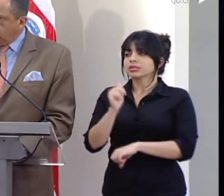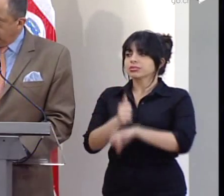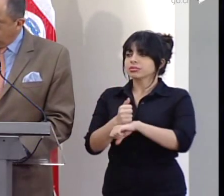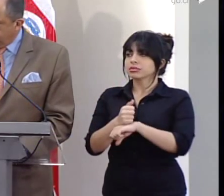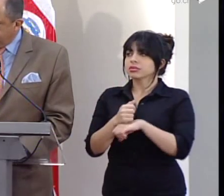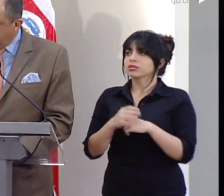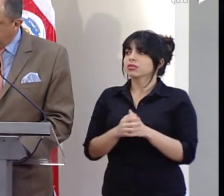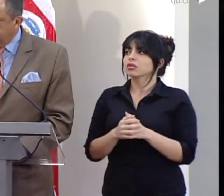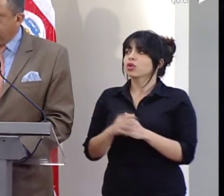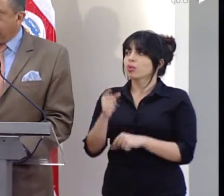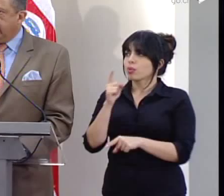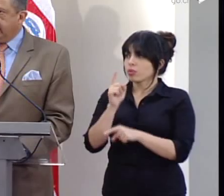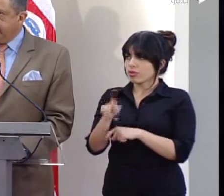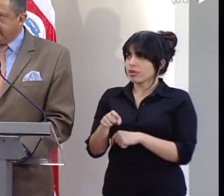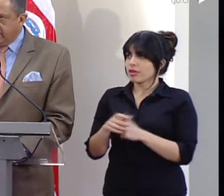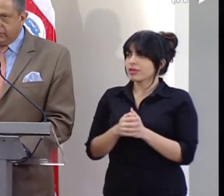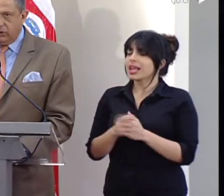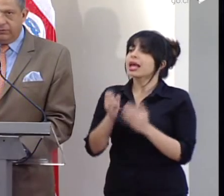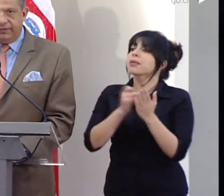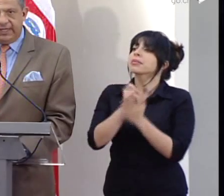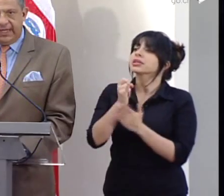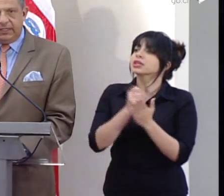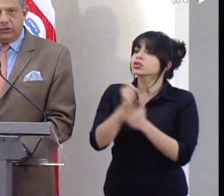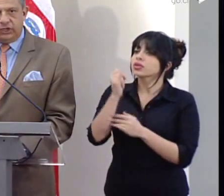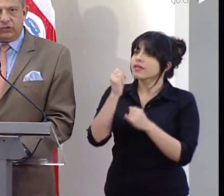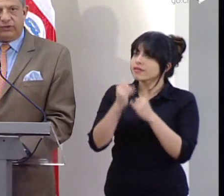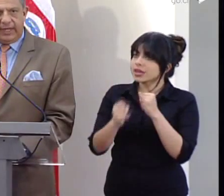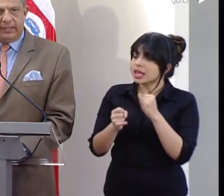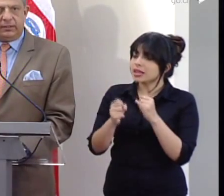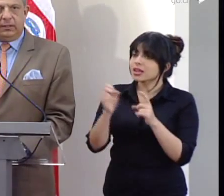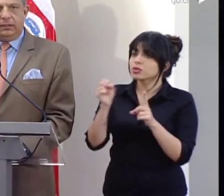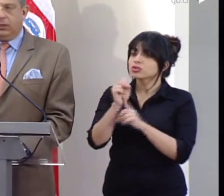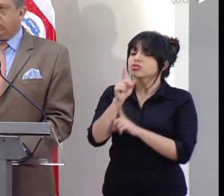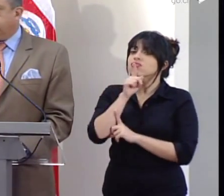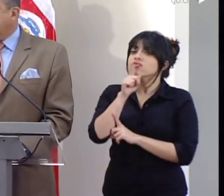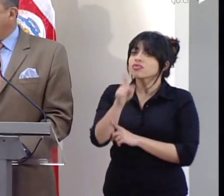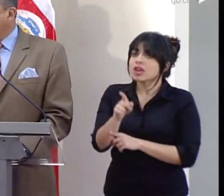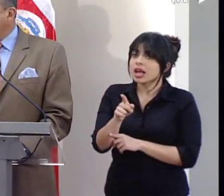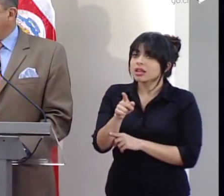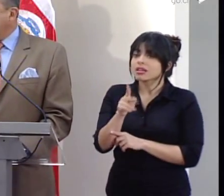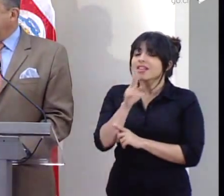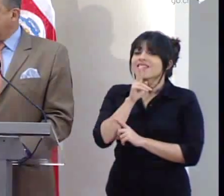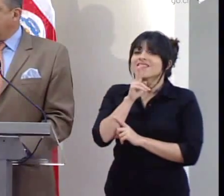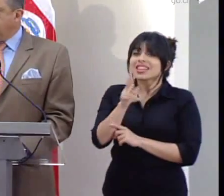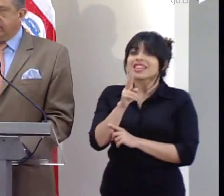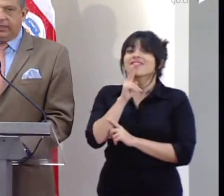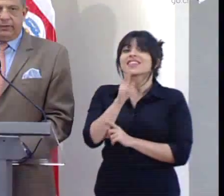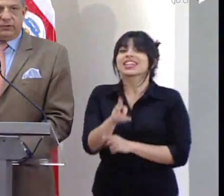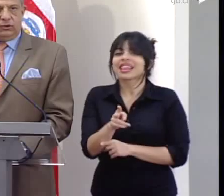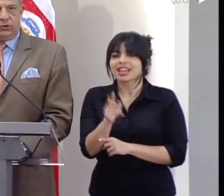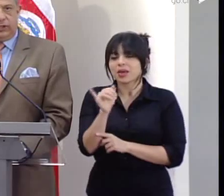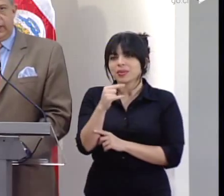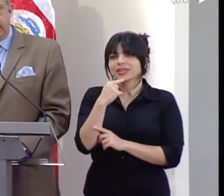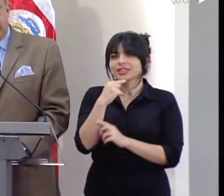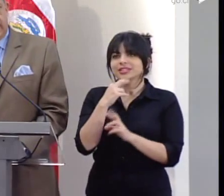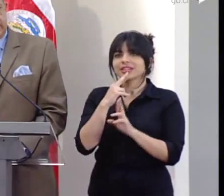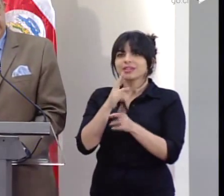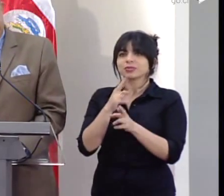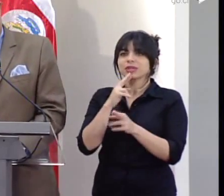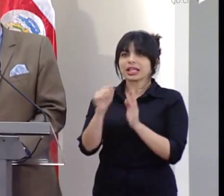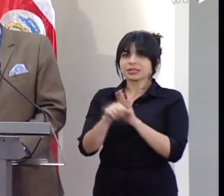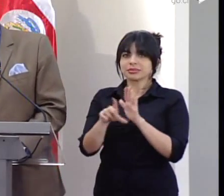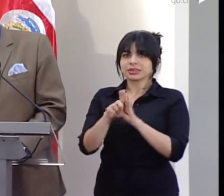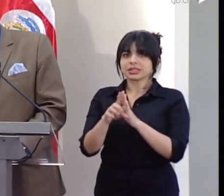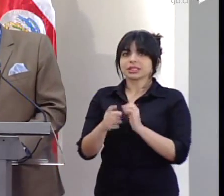donde corresponde la investigación final de los hechos reales, de la verdad verdadera, como dice la resolución de la